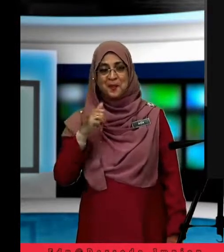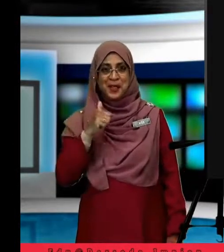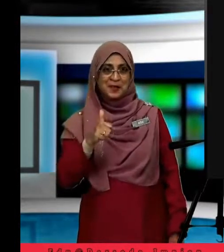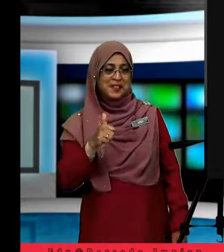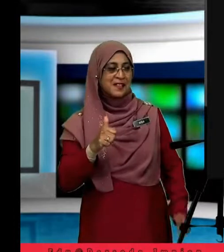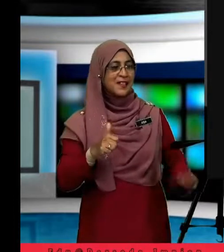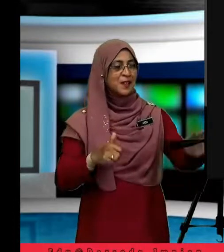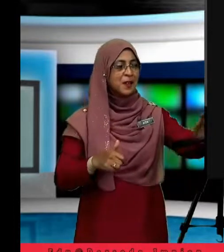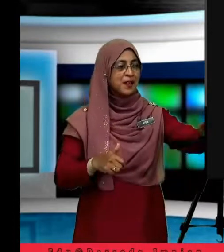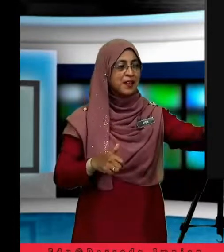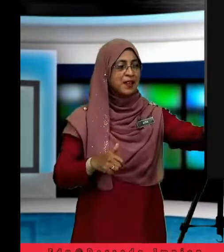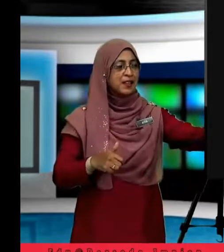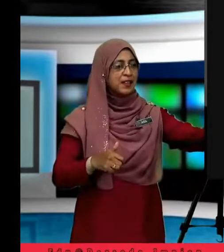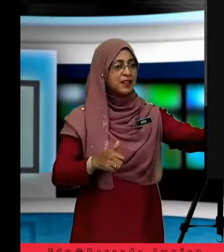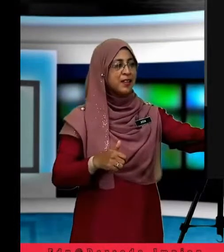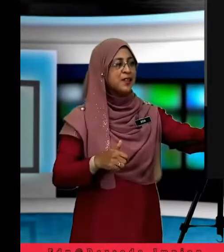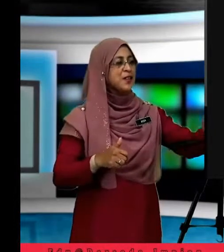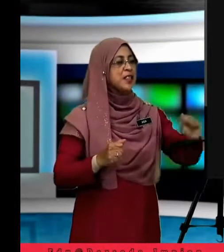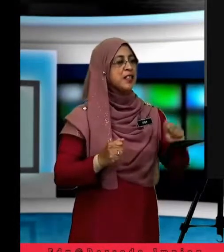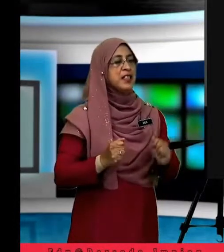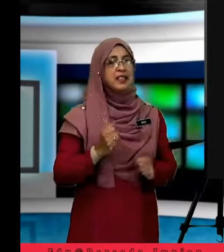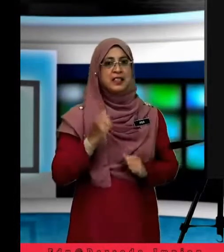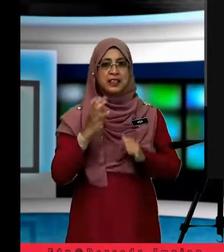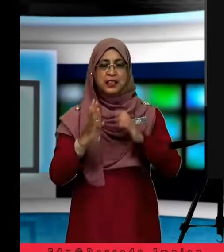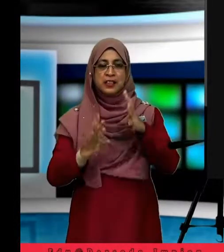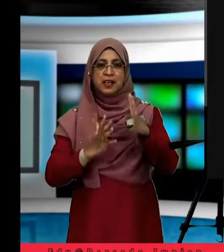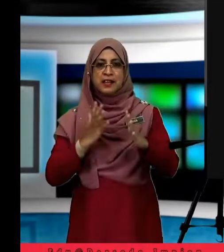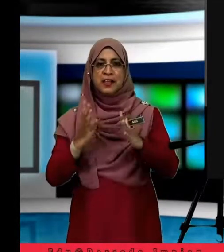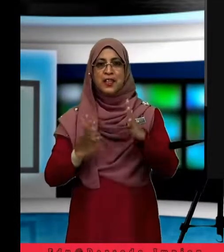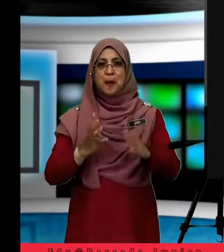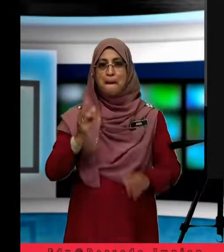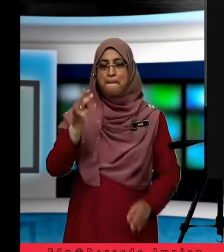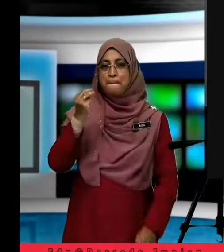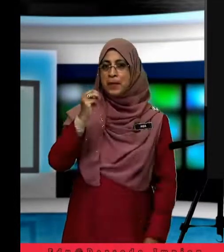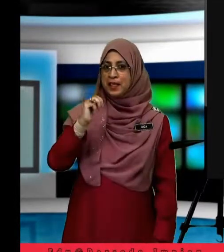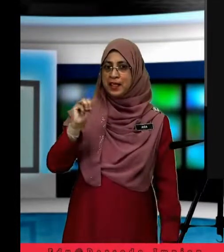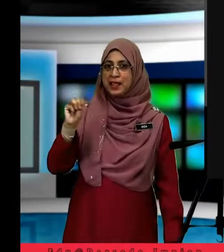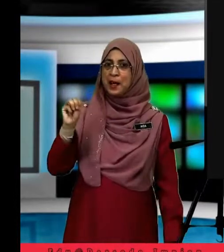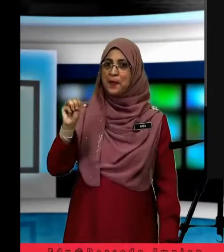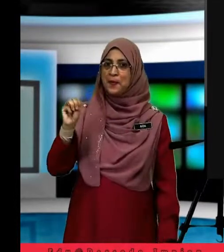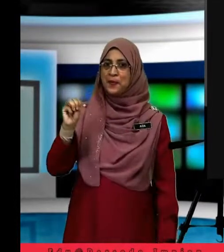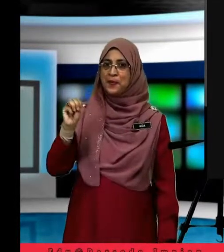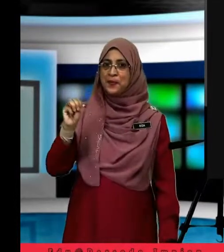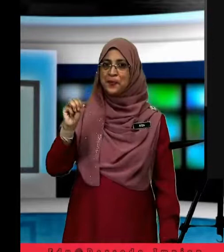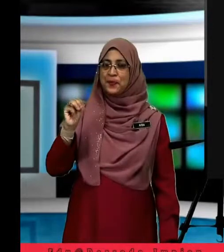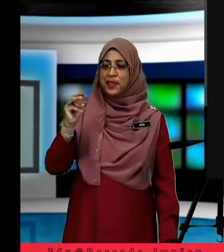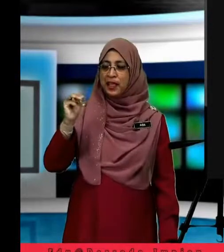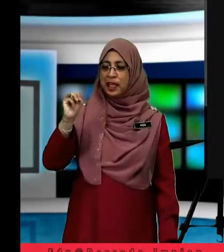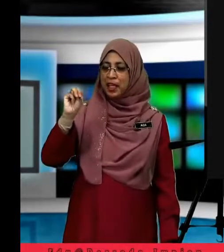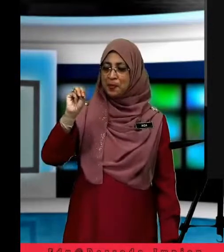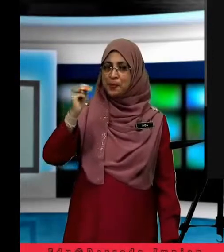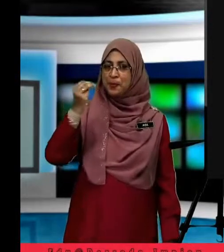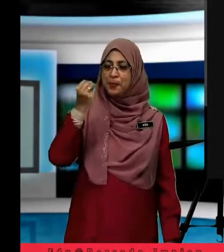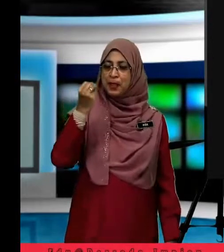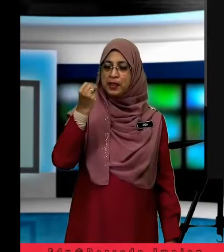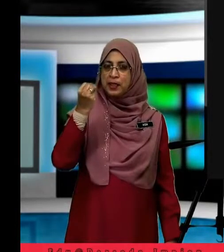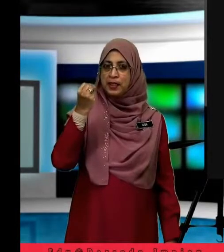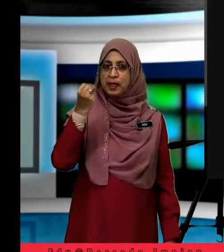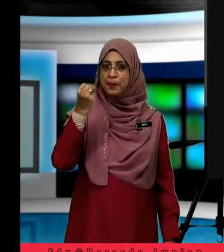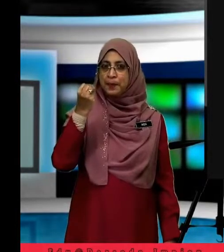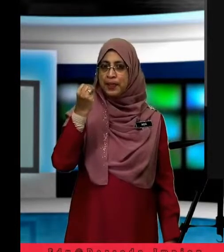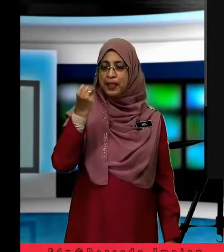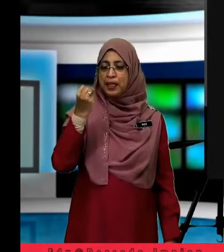kita Gus Hai seterusnya isyarat mereka KYT